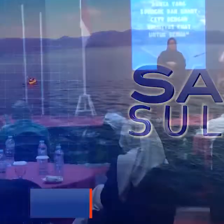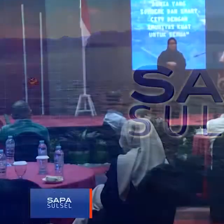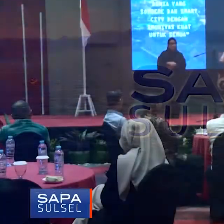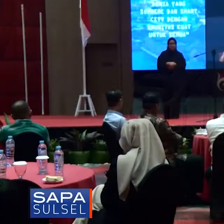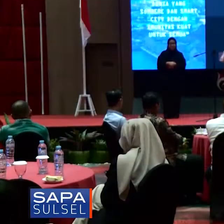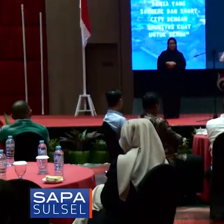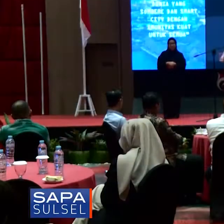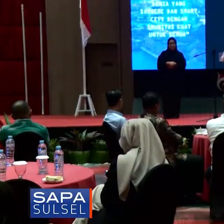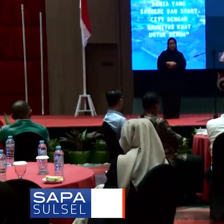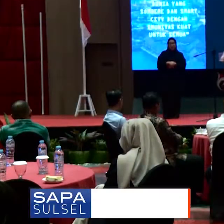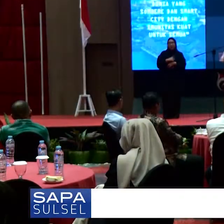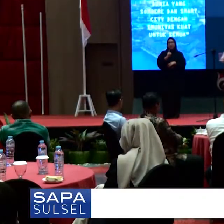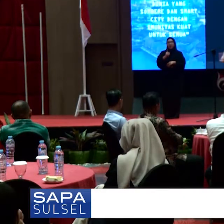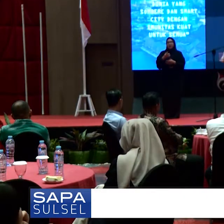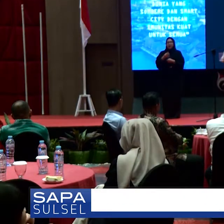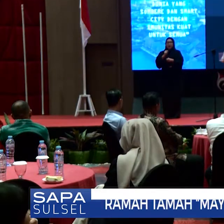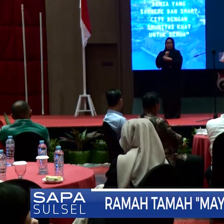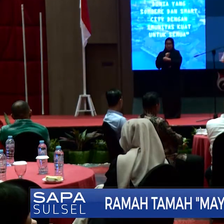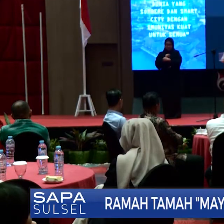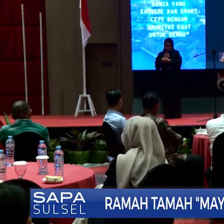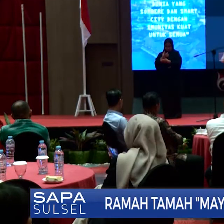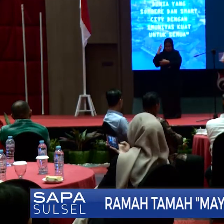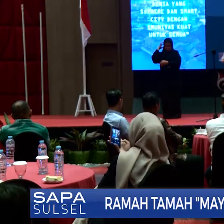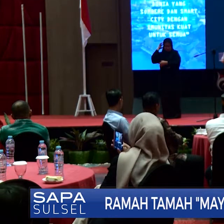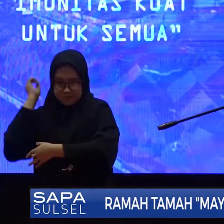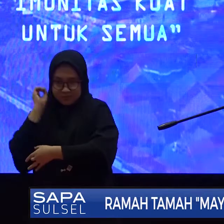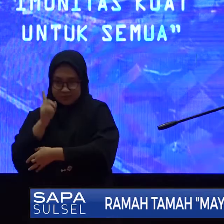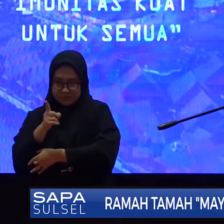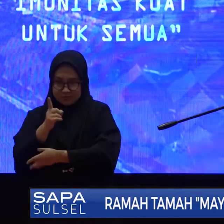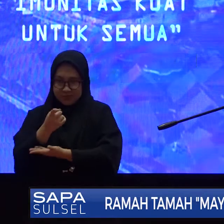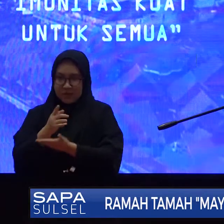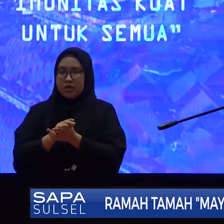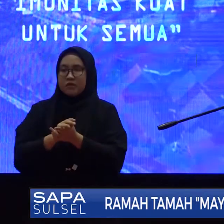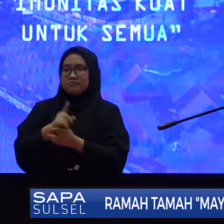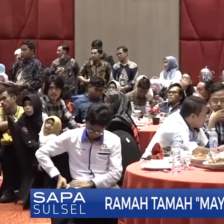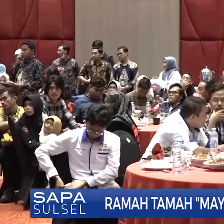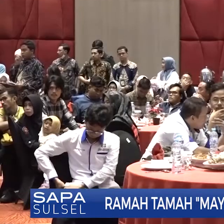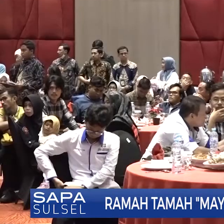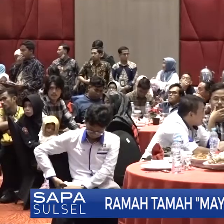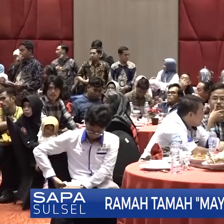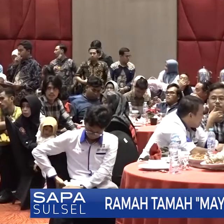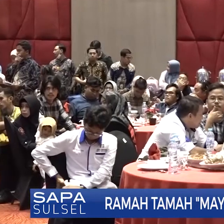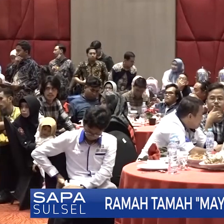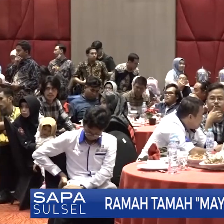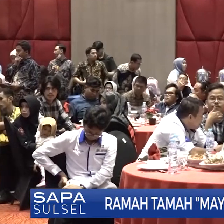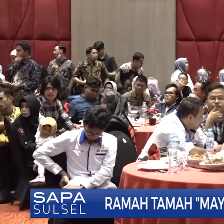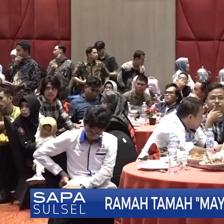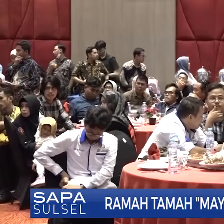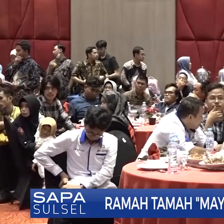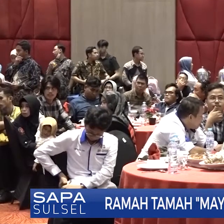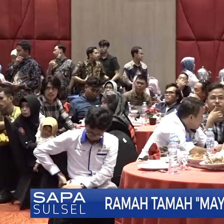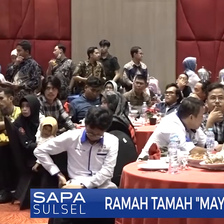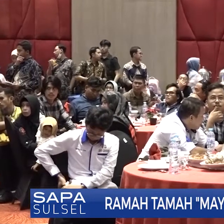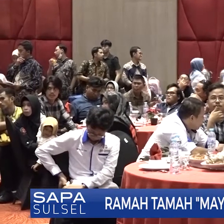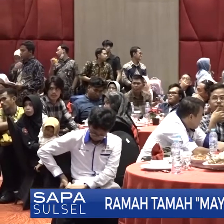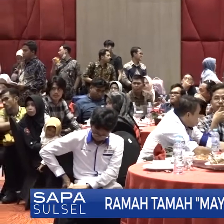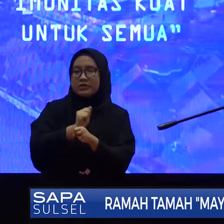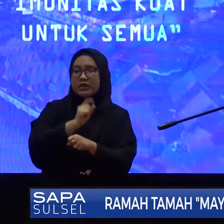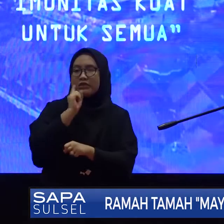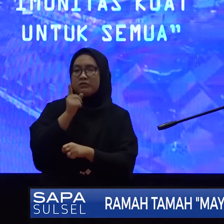jernih dinas Ketenagakerjaan kota Makassar menjadi stakeholder pada dua program prioritas